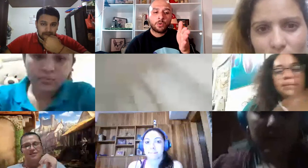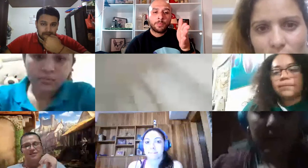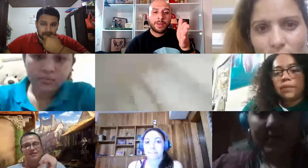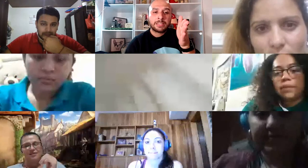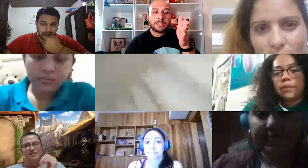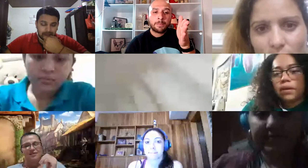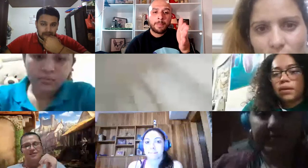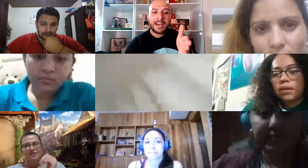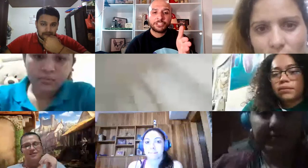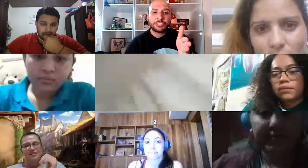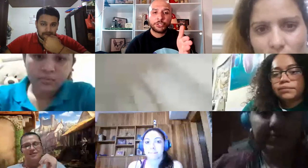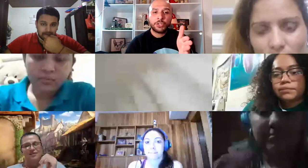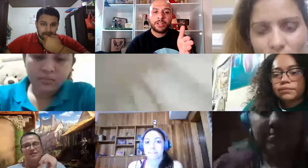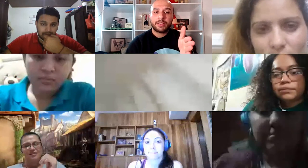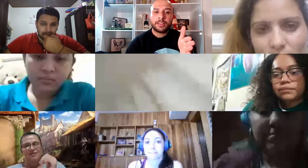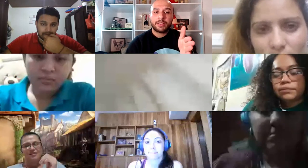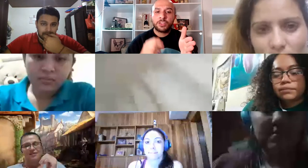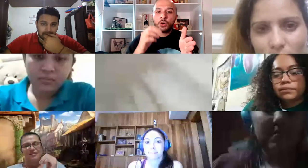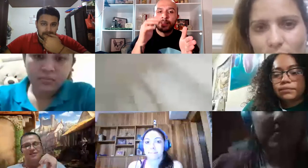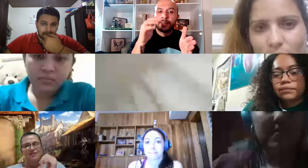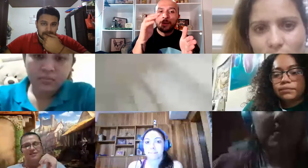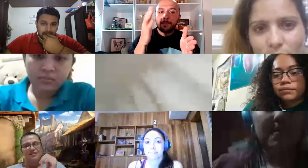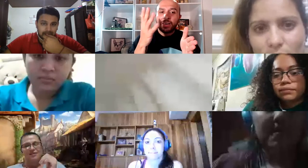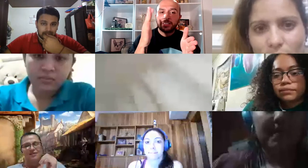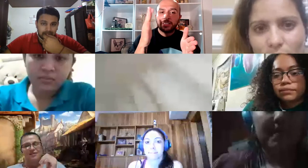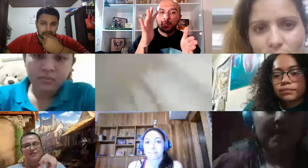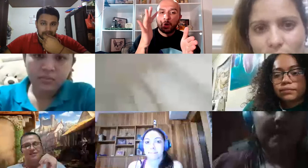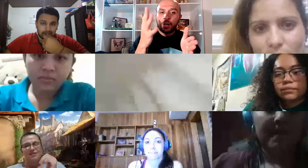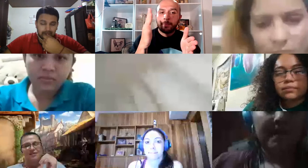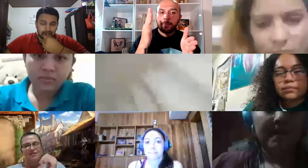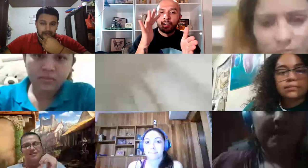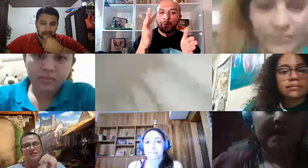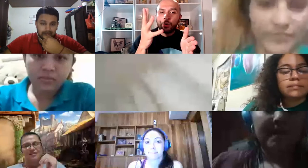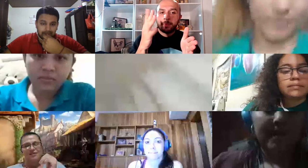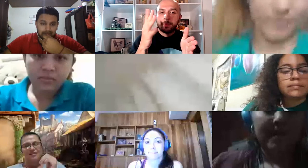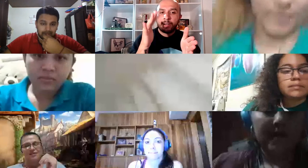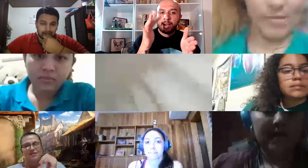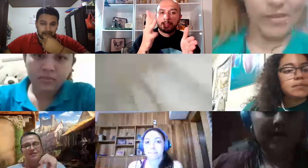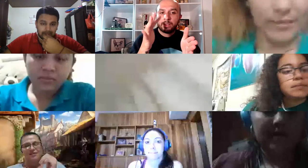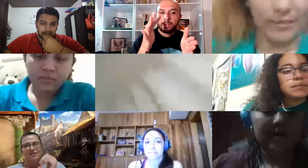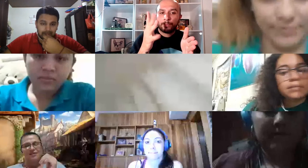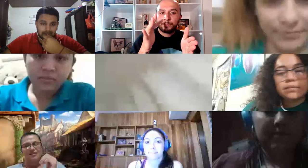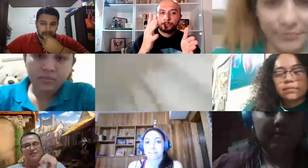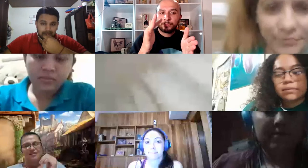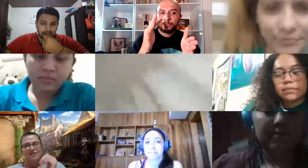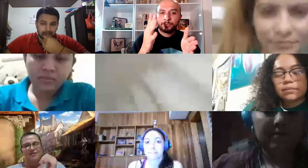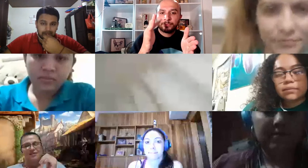un espacio de donde empiezo con la mano dominante.